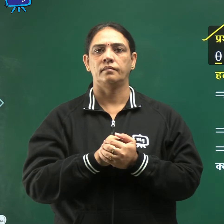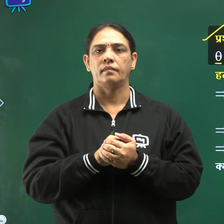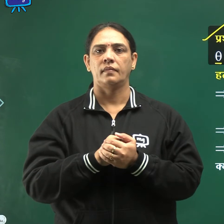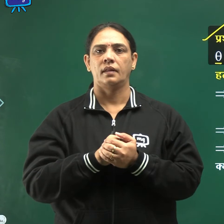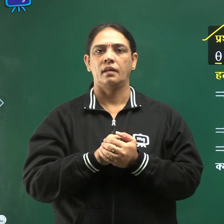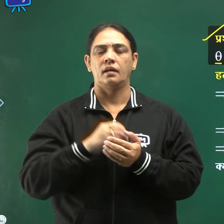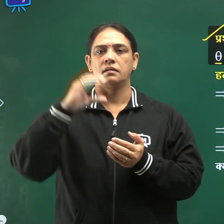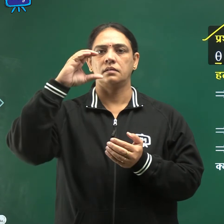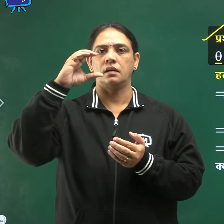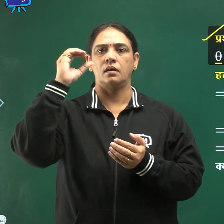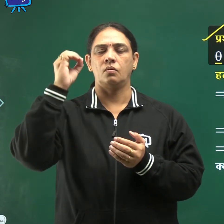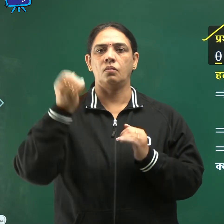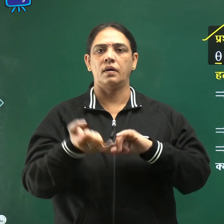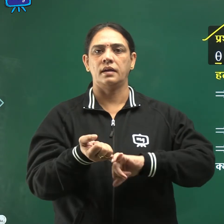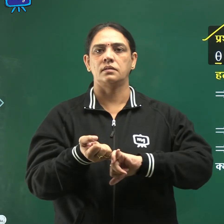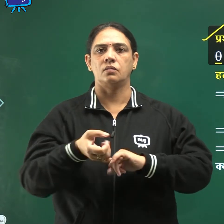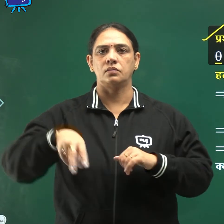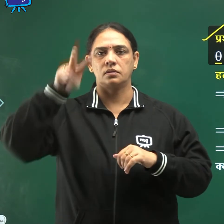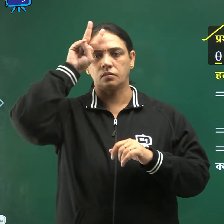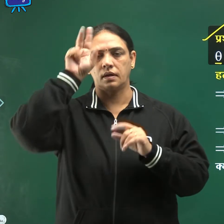cos स्क्वायर थीटा